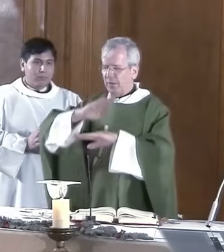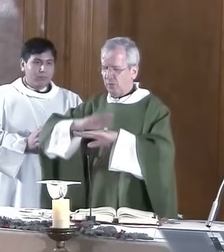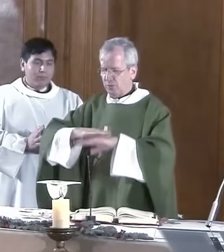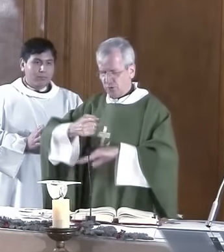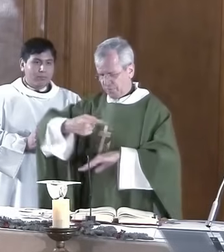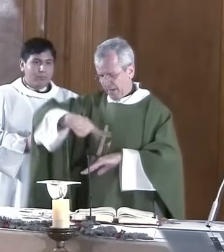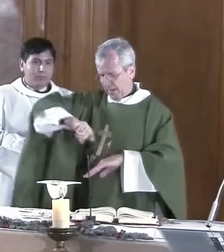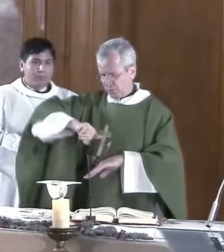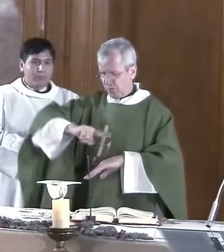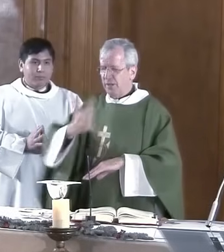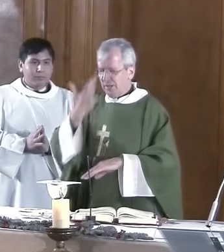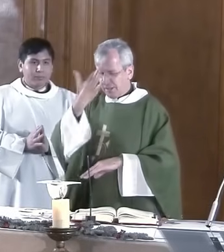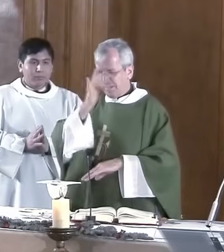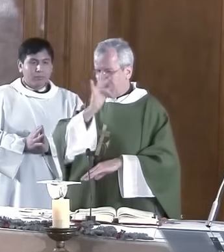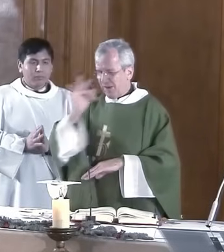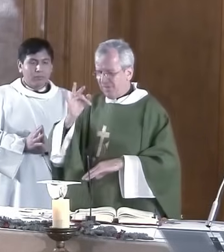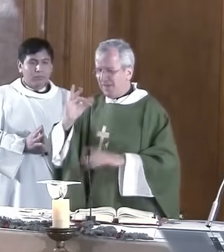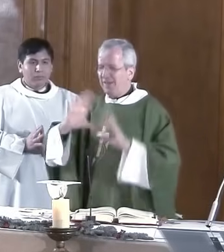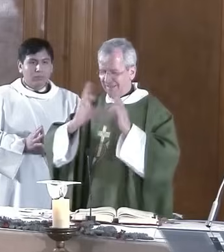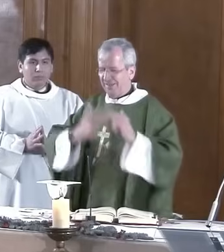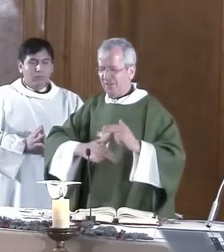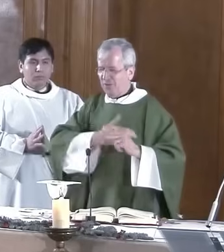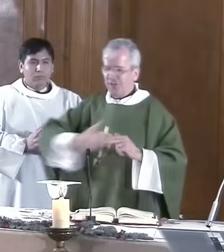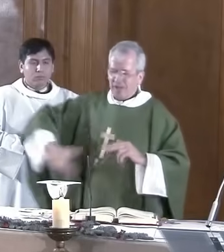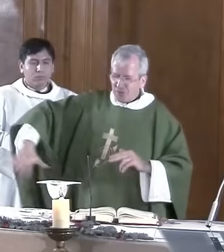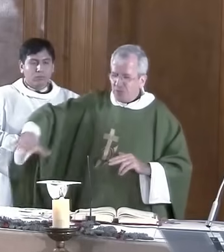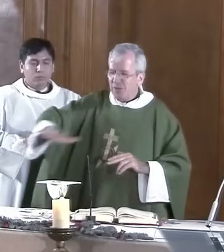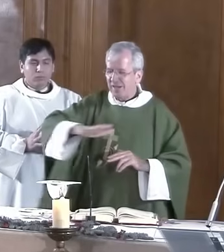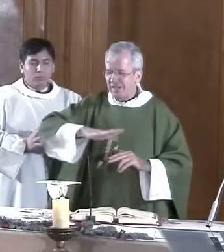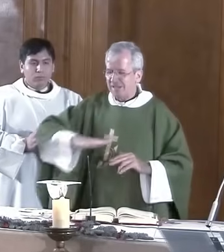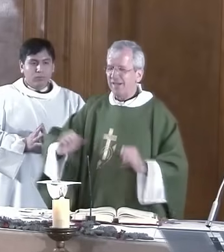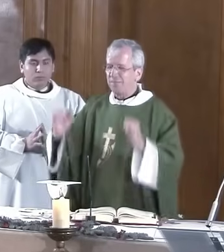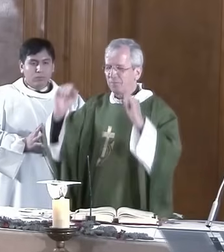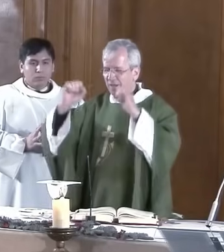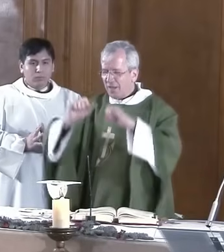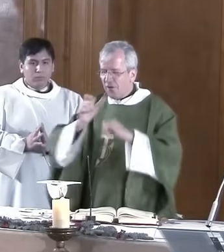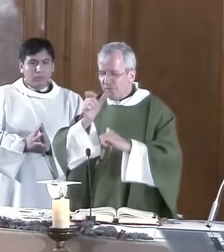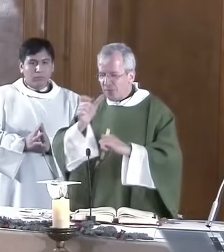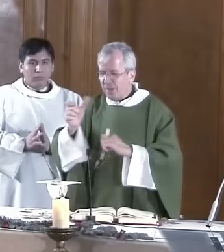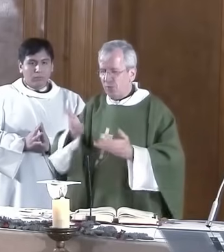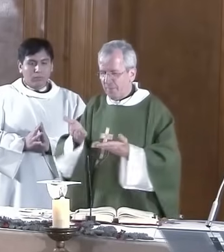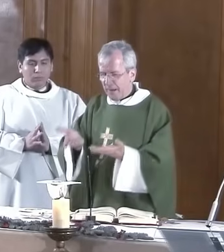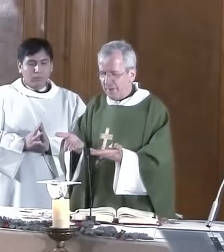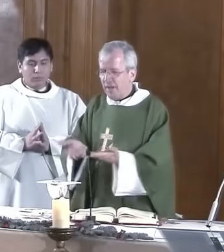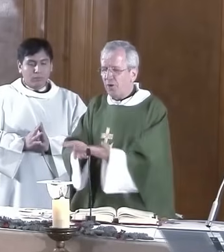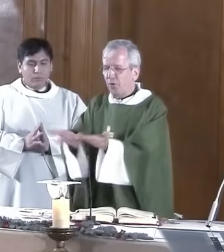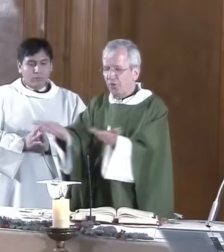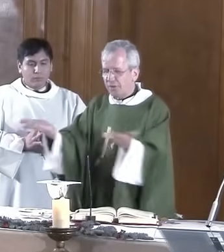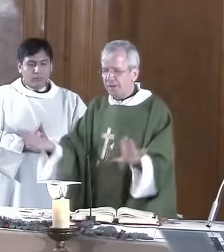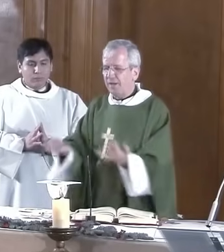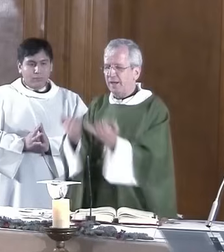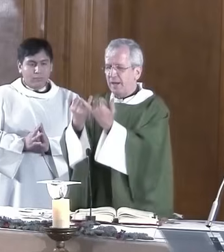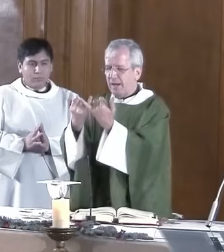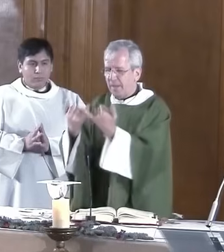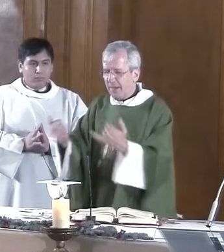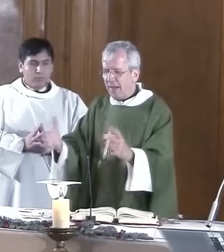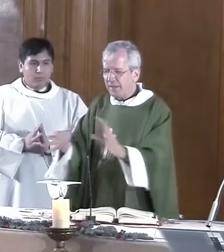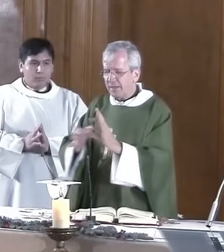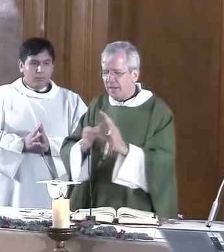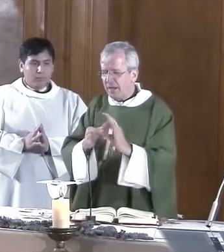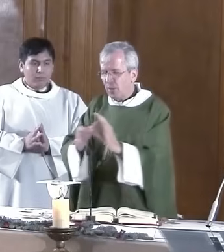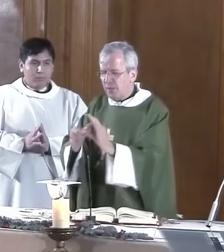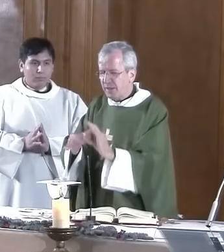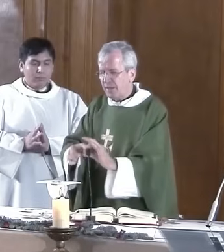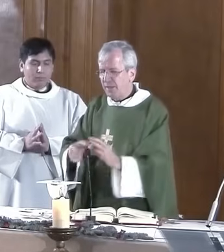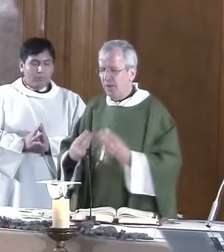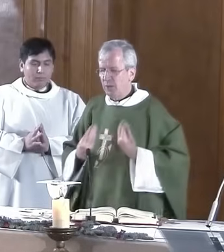tengas en cuenta nuestros pecados, sino la fe de toda tu Iglesia, y conforme a tu palabra, concédele la paz